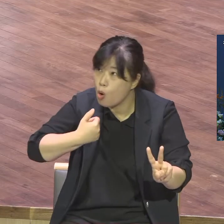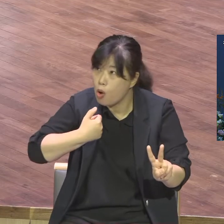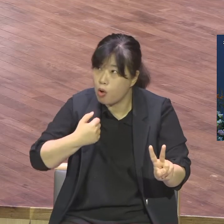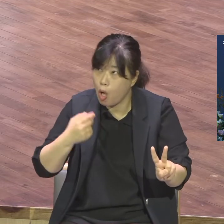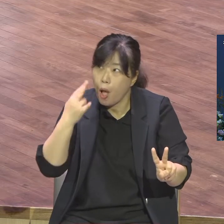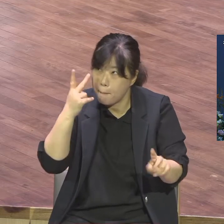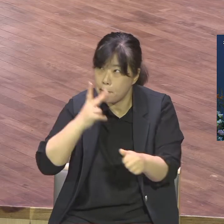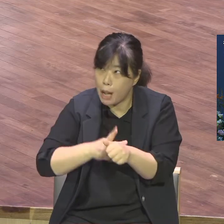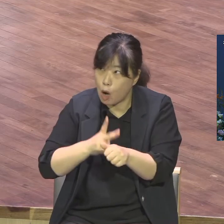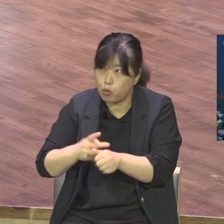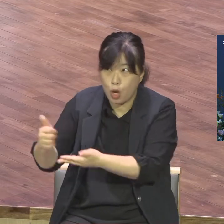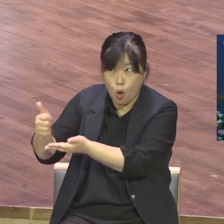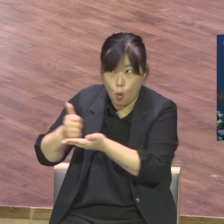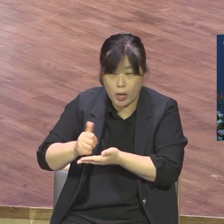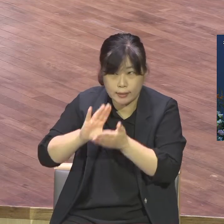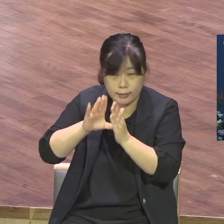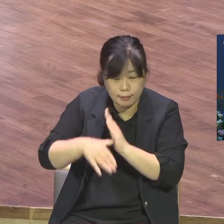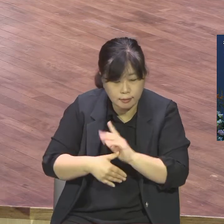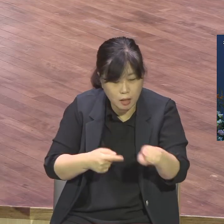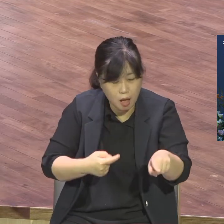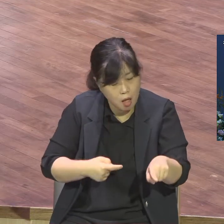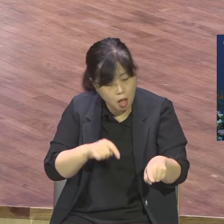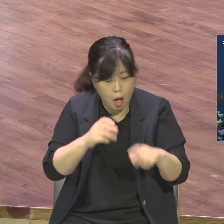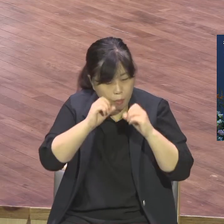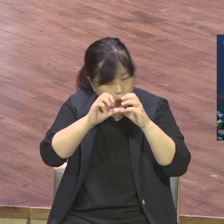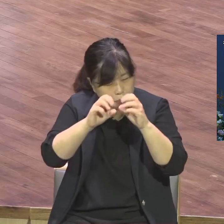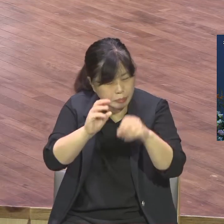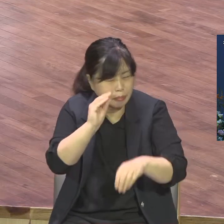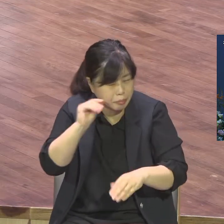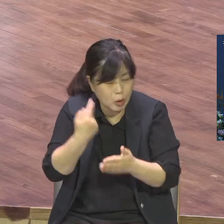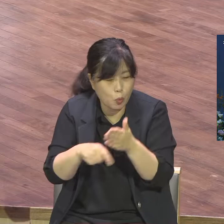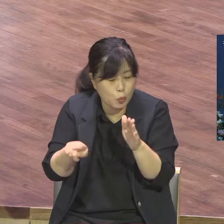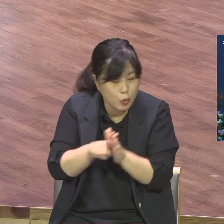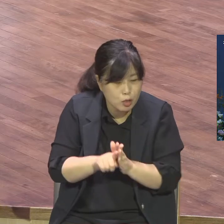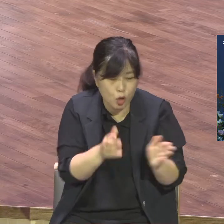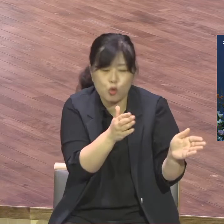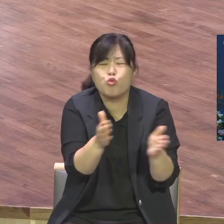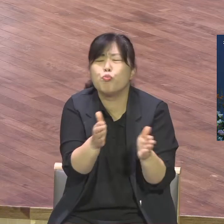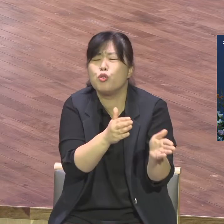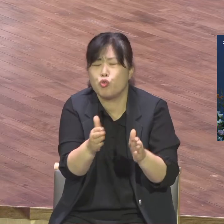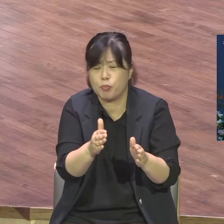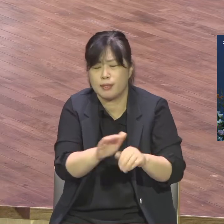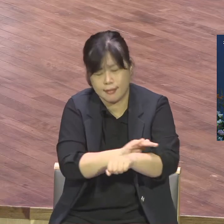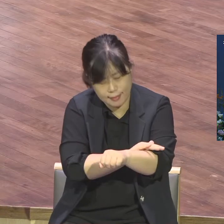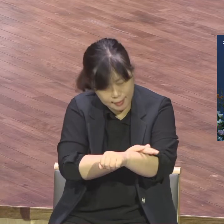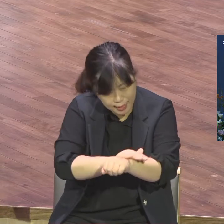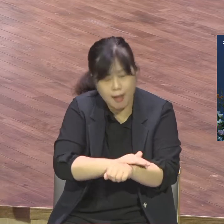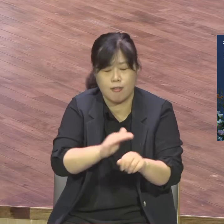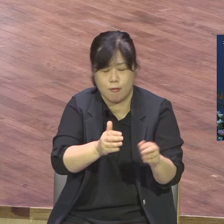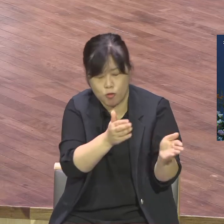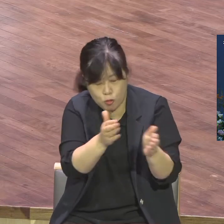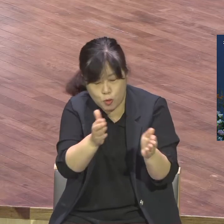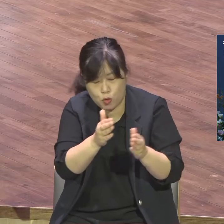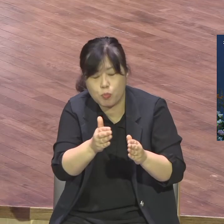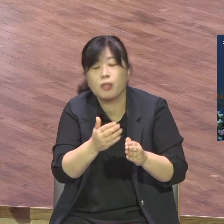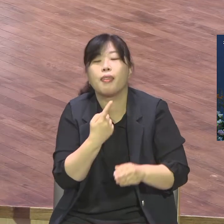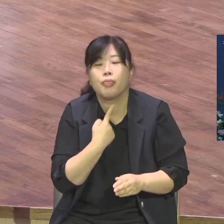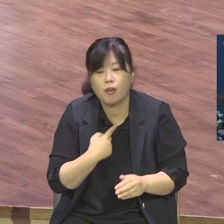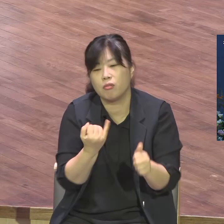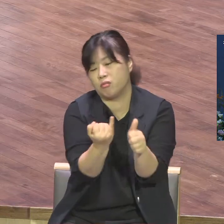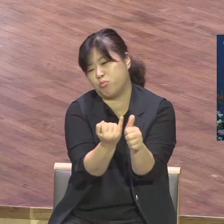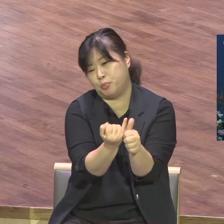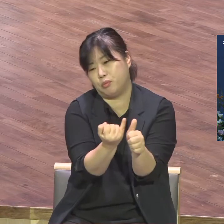본진이 들어올 때 효과적으로 사역할 수 있도록 문을 다 열고 준비하고 있었던 거예요. 대단하죠.